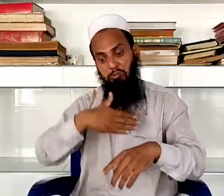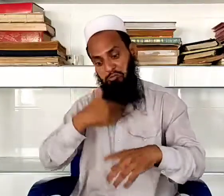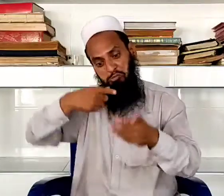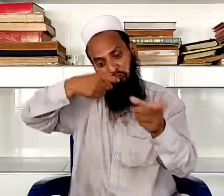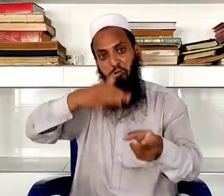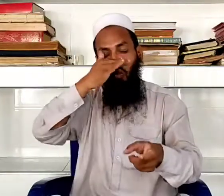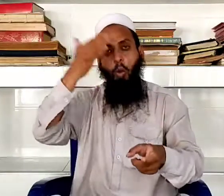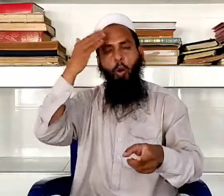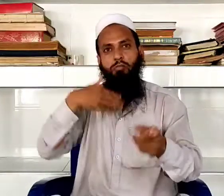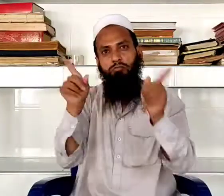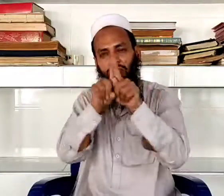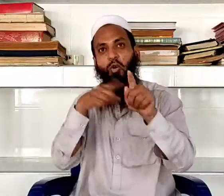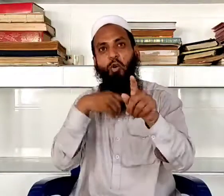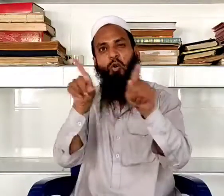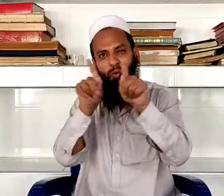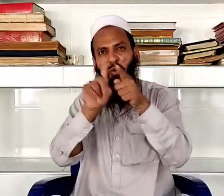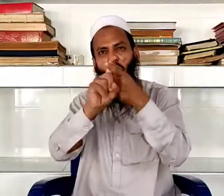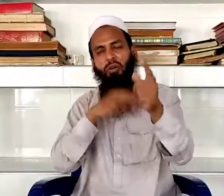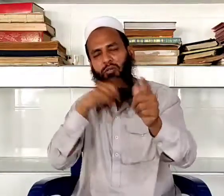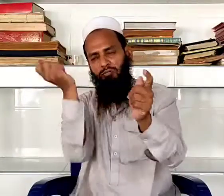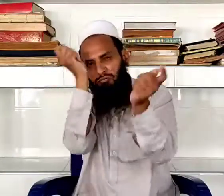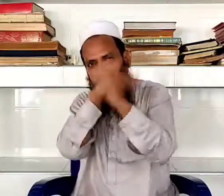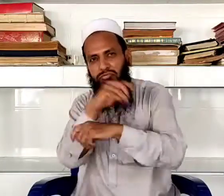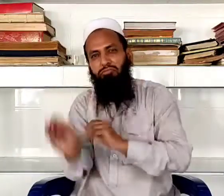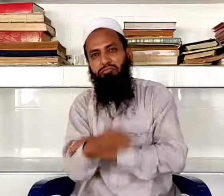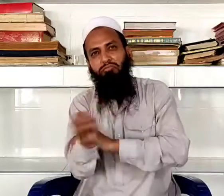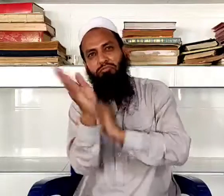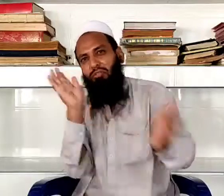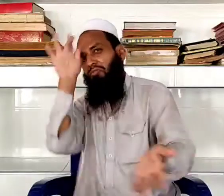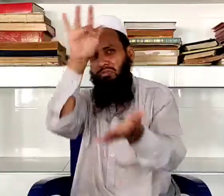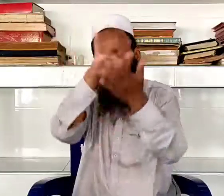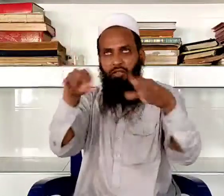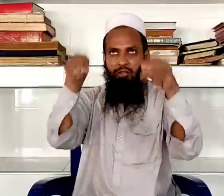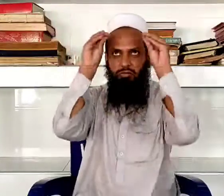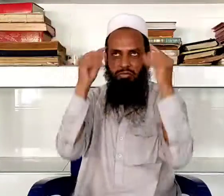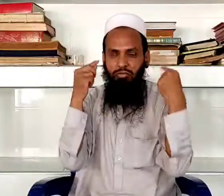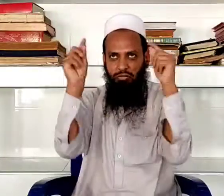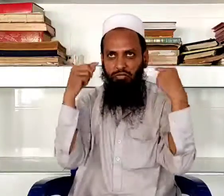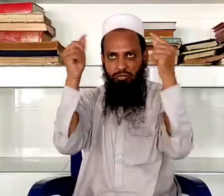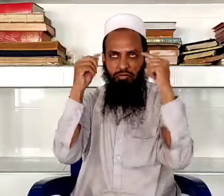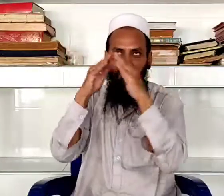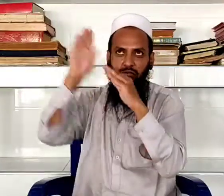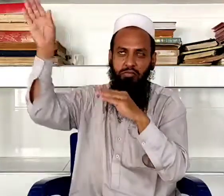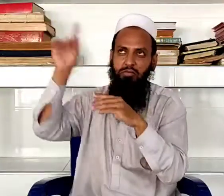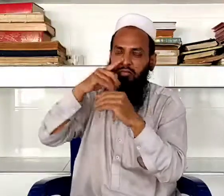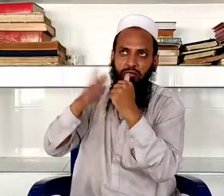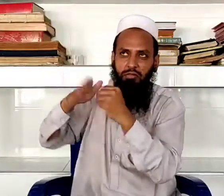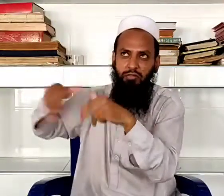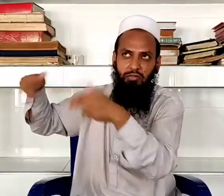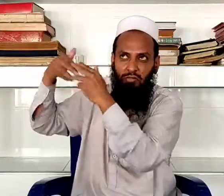دی, اور ان نو بیویاں دے علاوہ جناب سیدنا حضرت علی المرتضی رضی اللہ